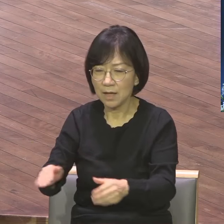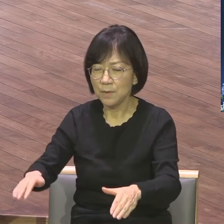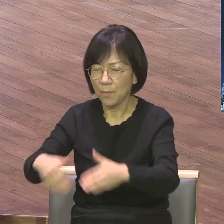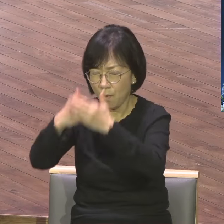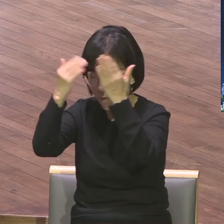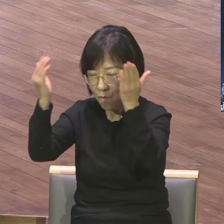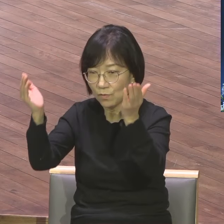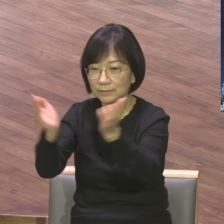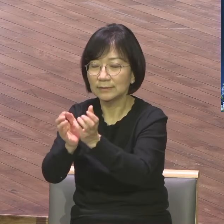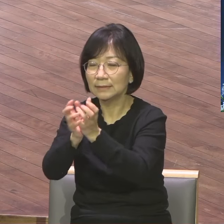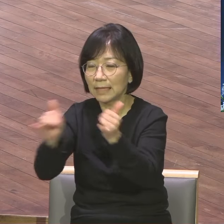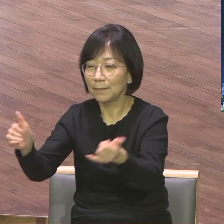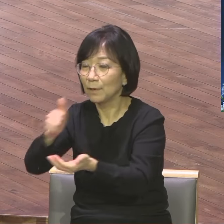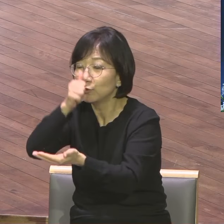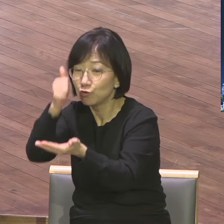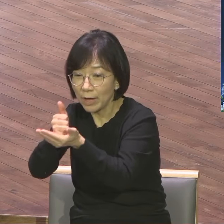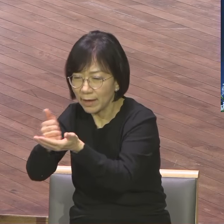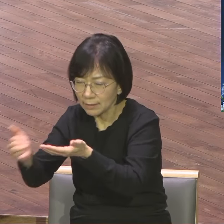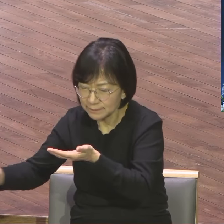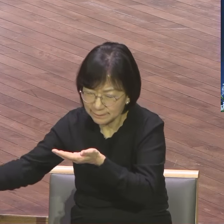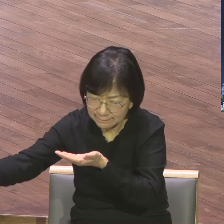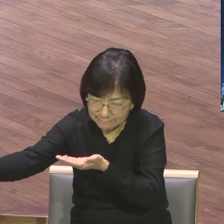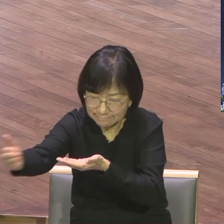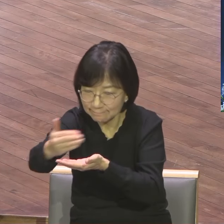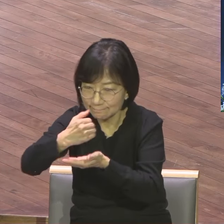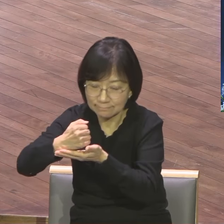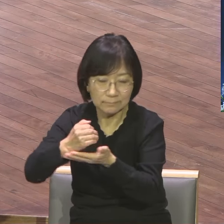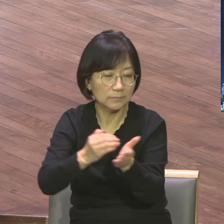예수님께 넘기는 예식이에요.